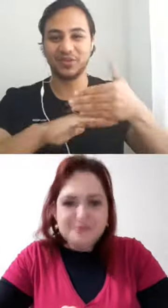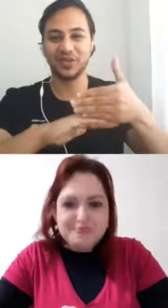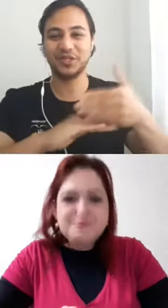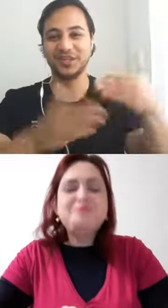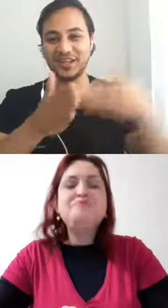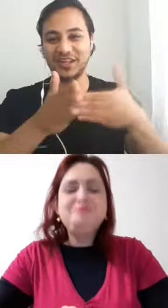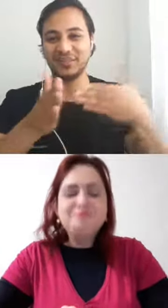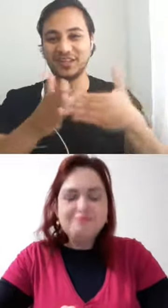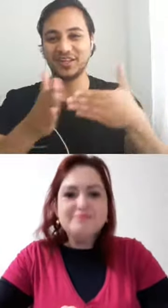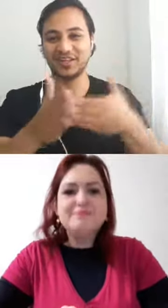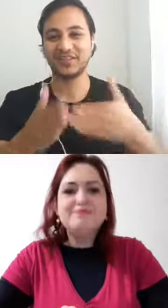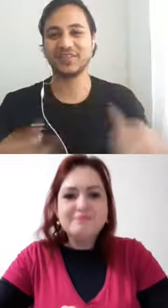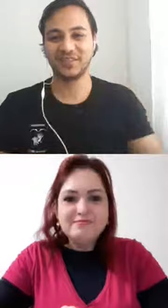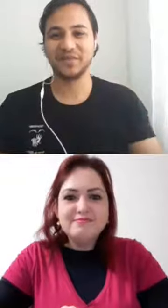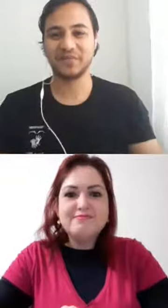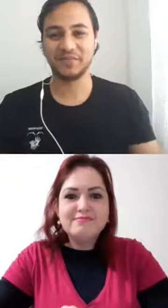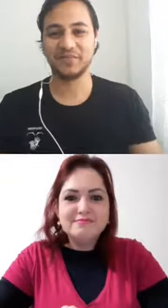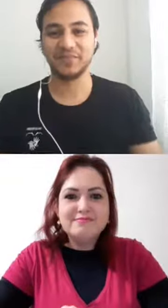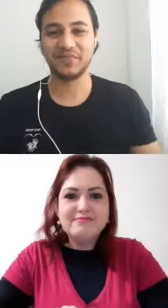pelo Note, né, tem limitação.